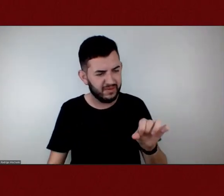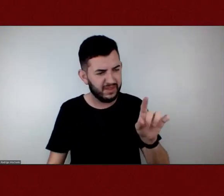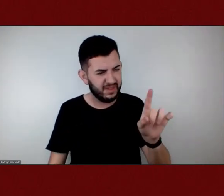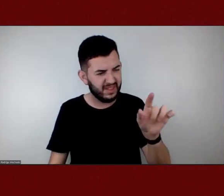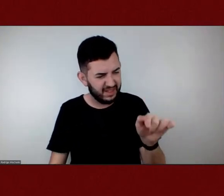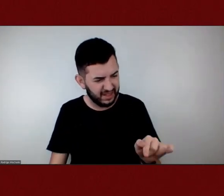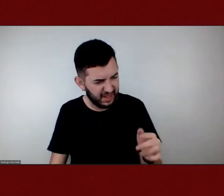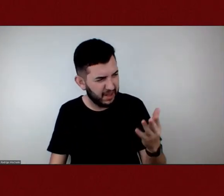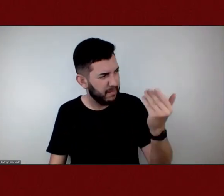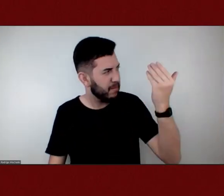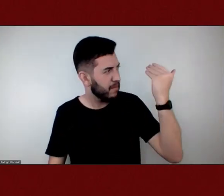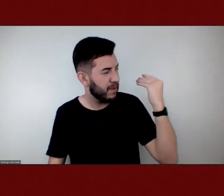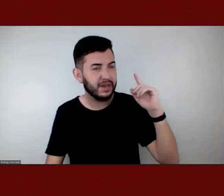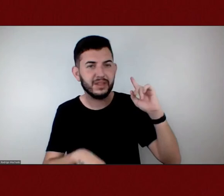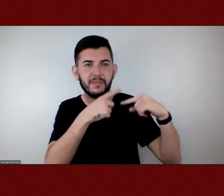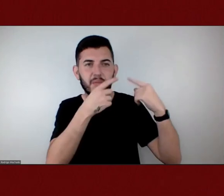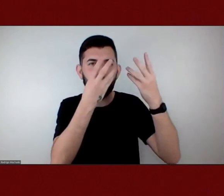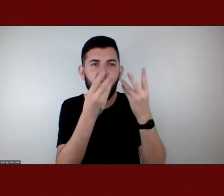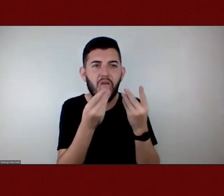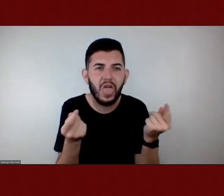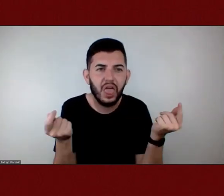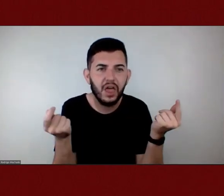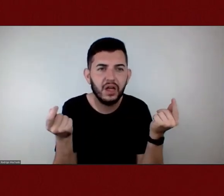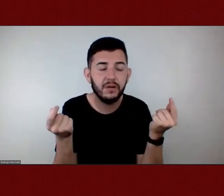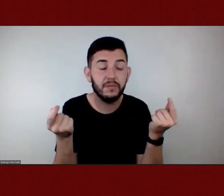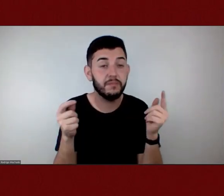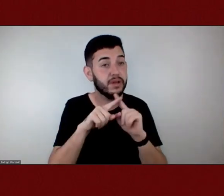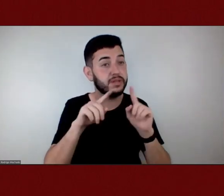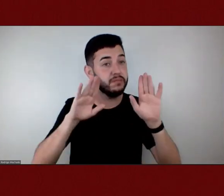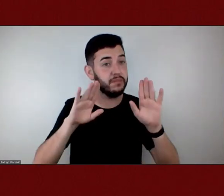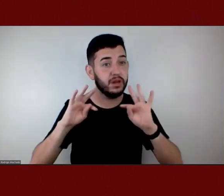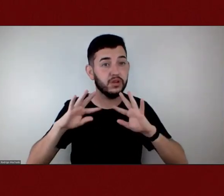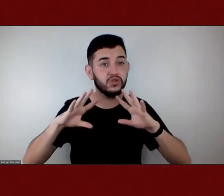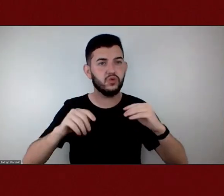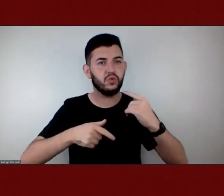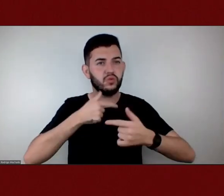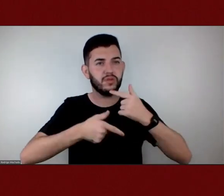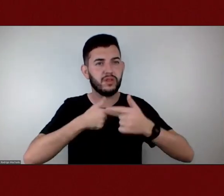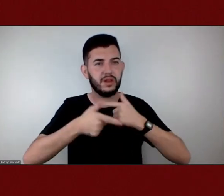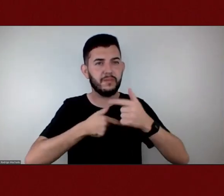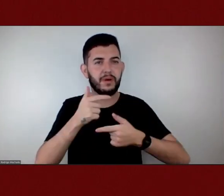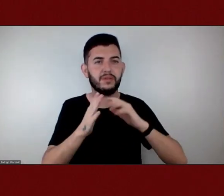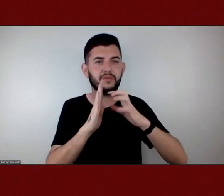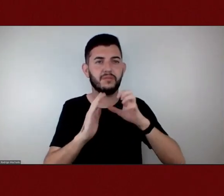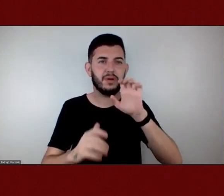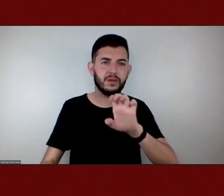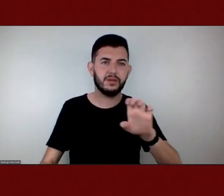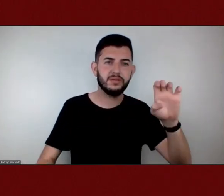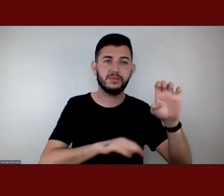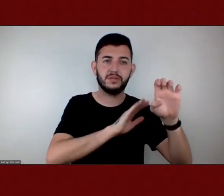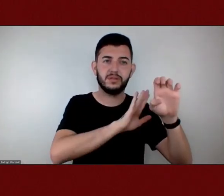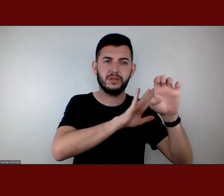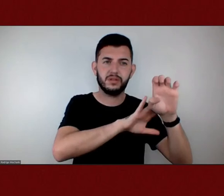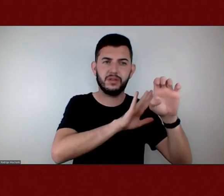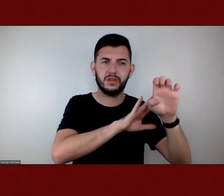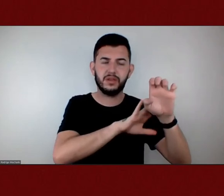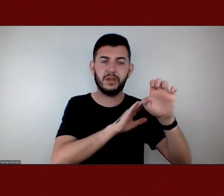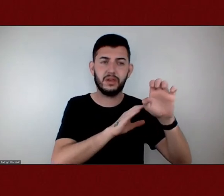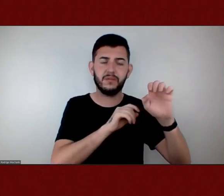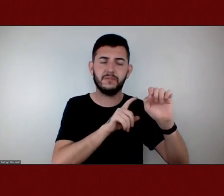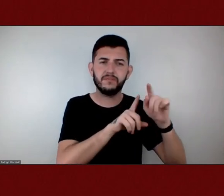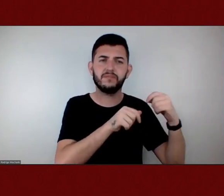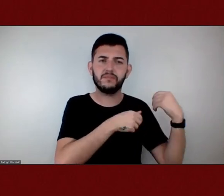extinguir, mas de toda a esquerda que acompanhou e acompanha como sombra inevitável